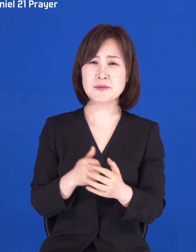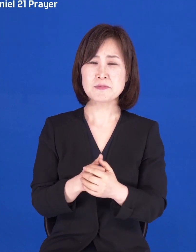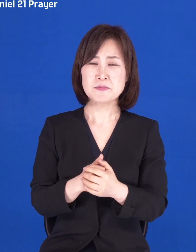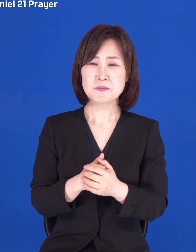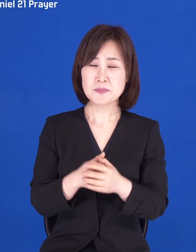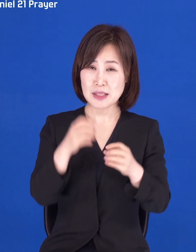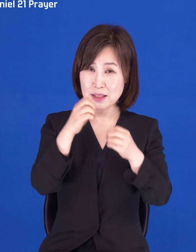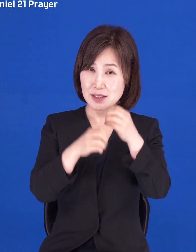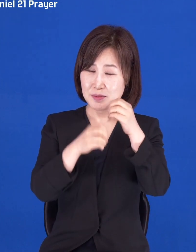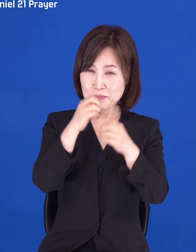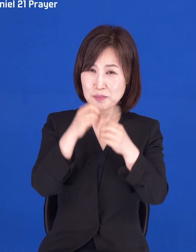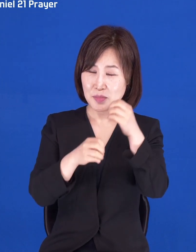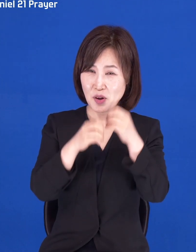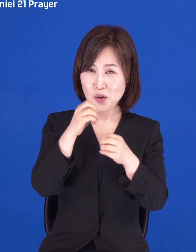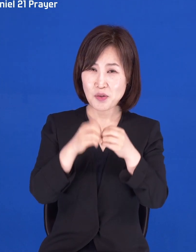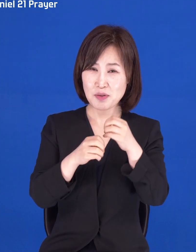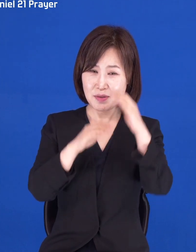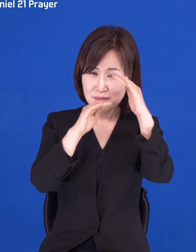시편 기자의 고백처럼